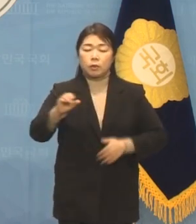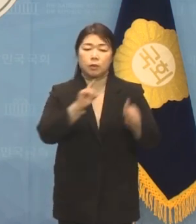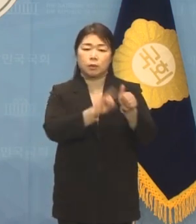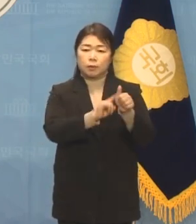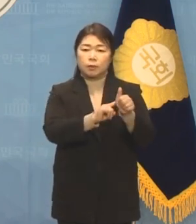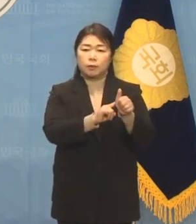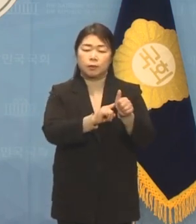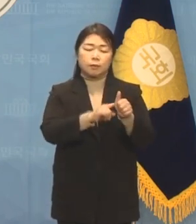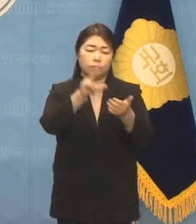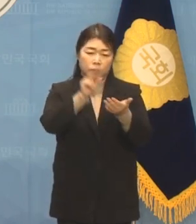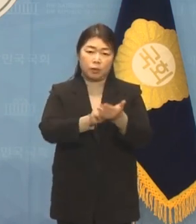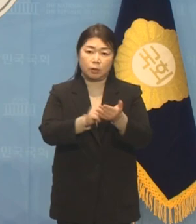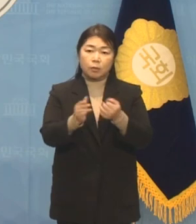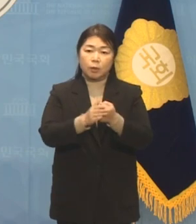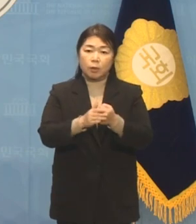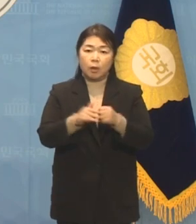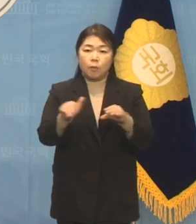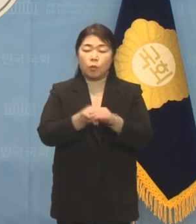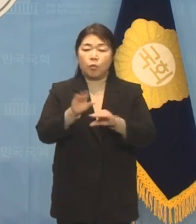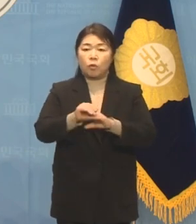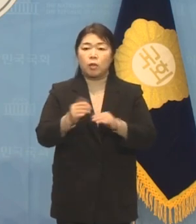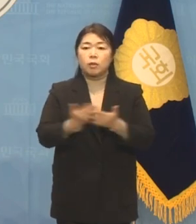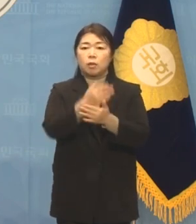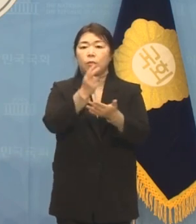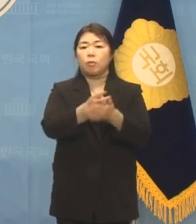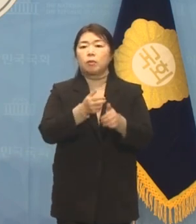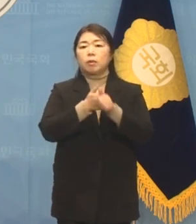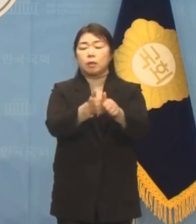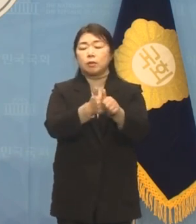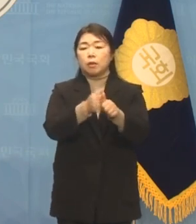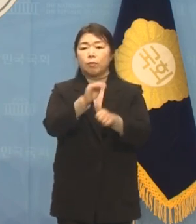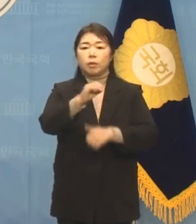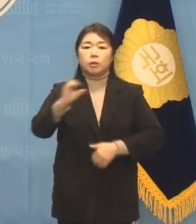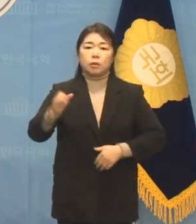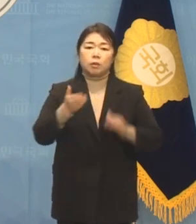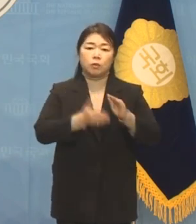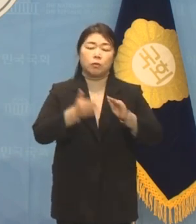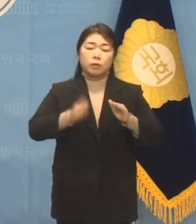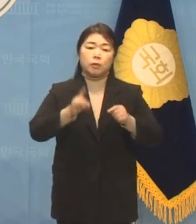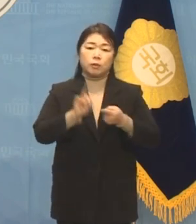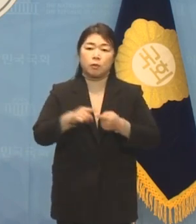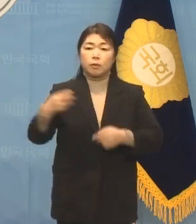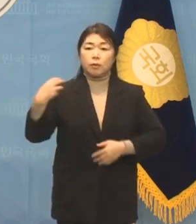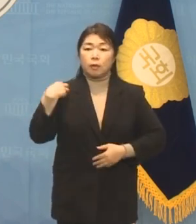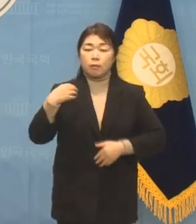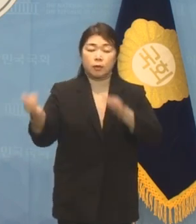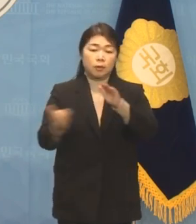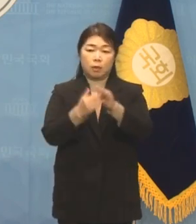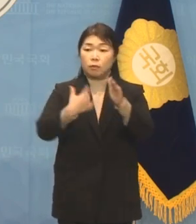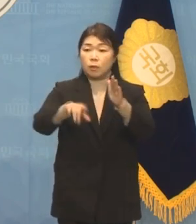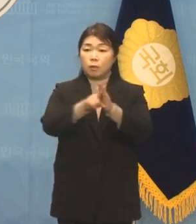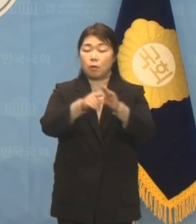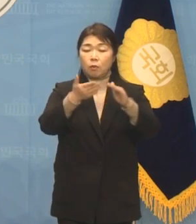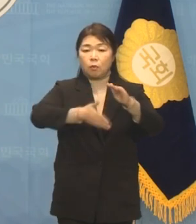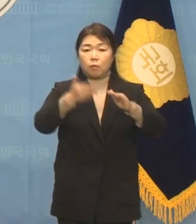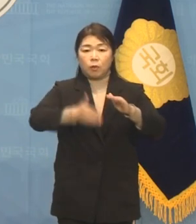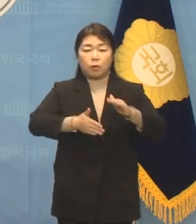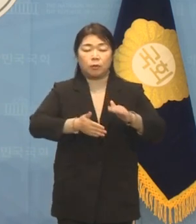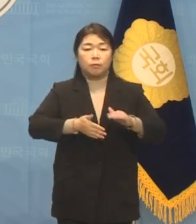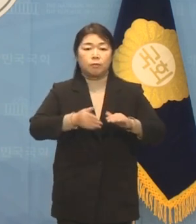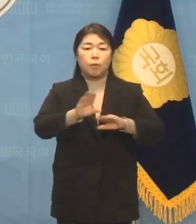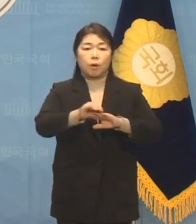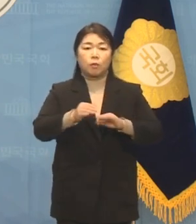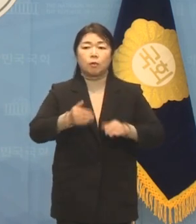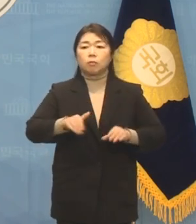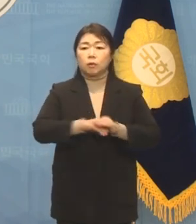출자자로서 방송문화진흥법에 따라 방송문화진흥회는 MBC의 공적 책임 실현과 공명정대한